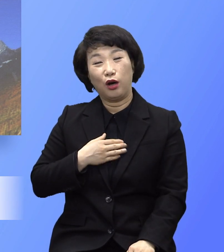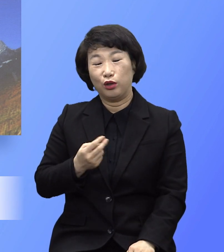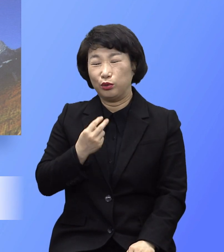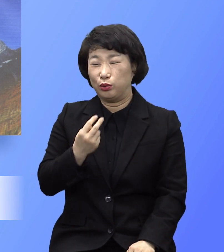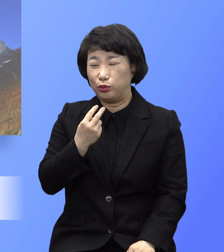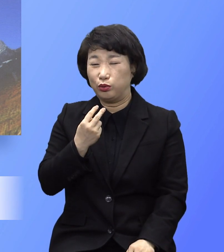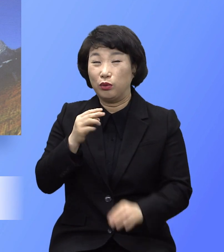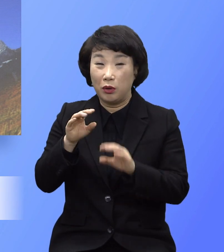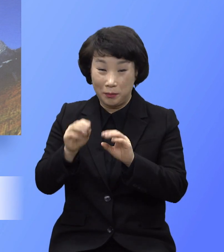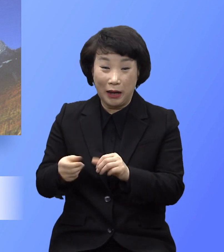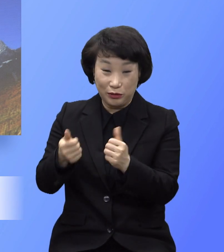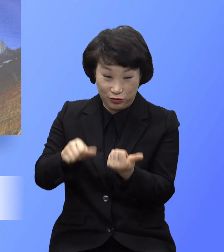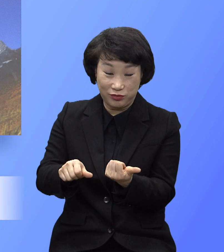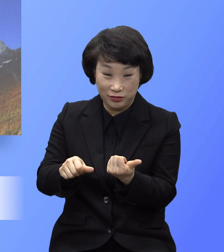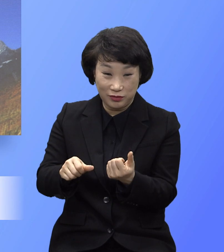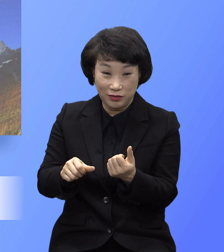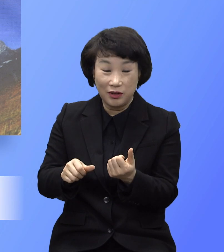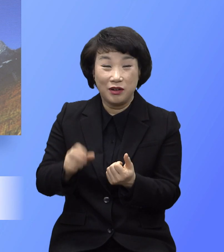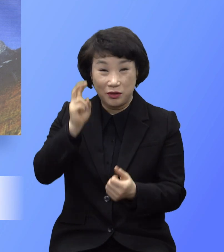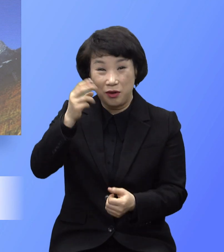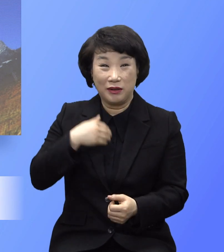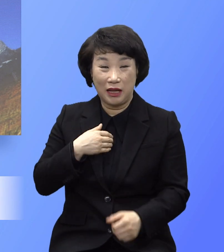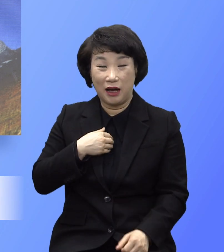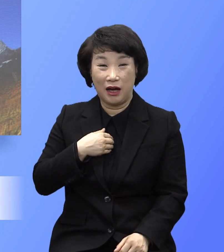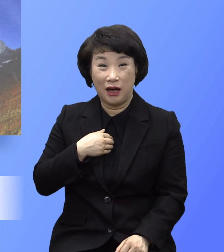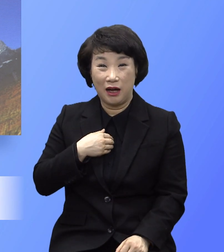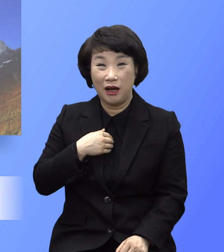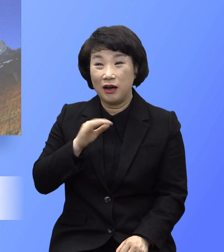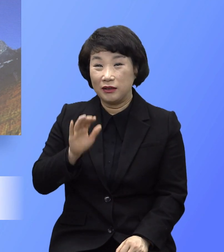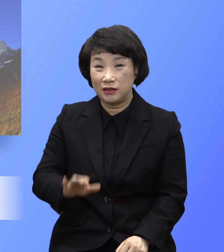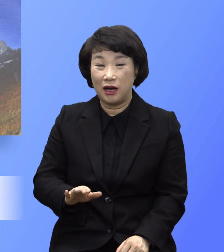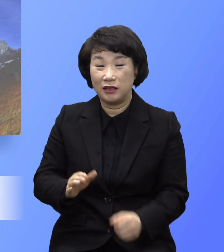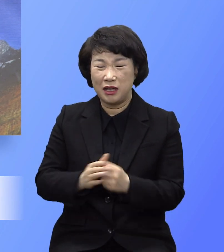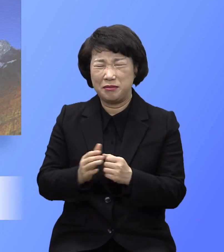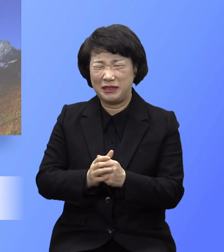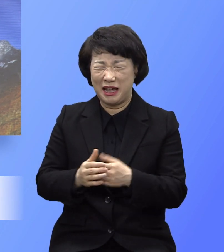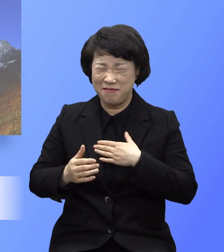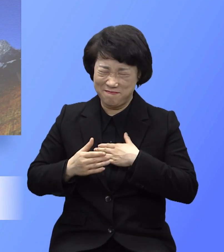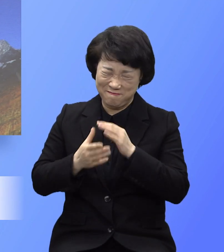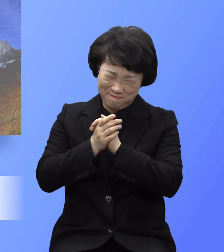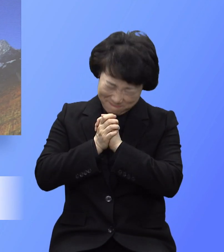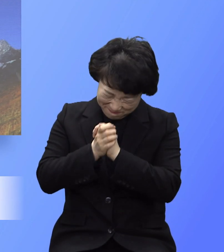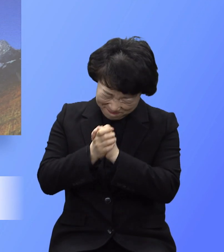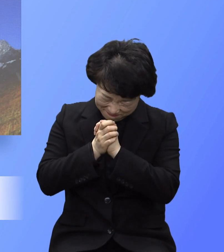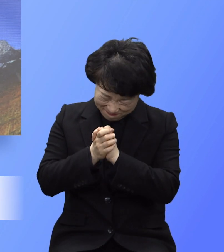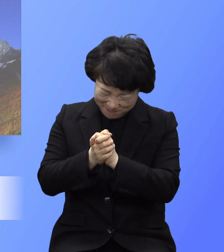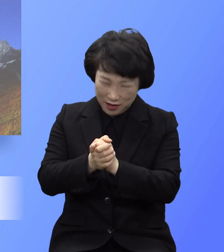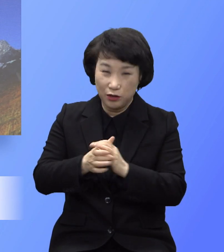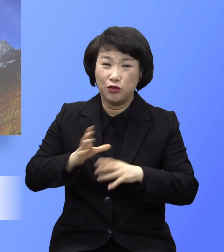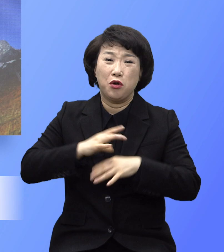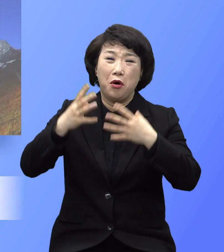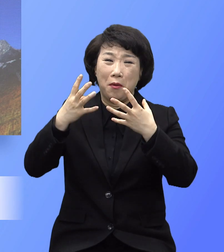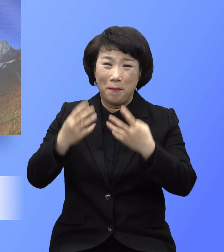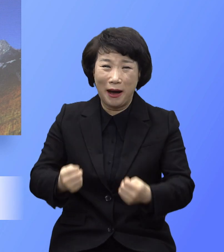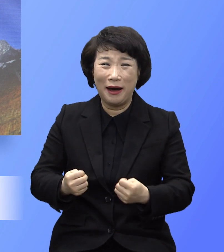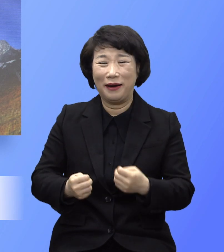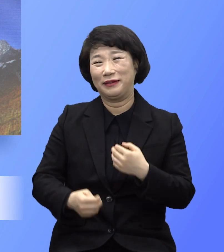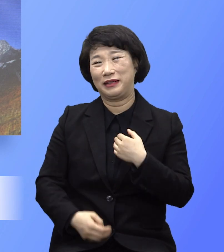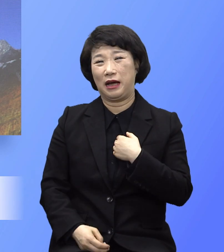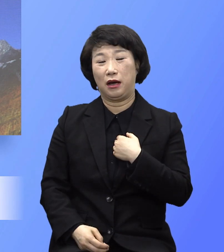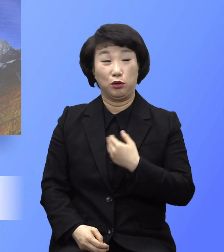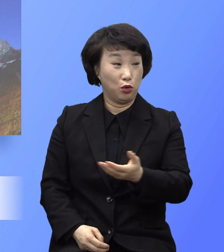숨이 떨어지면 그만인 상황 속에서 정말로 얼마나 두렵던지.